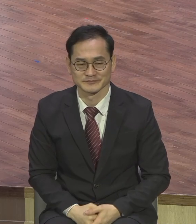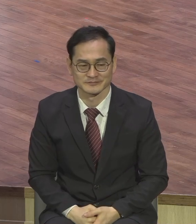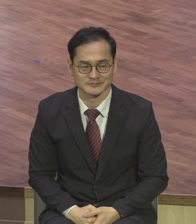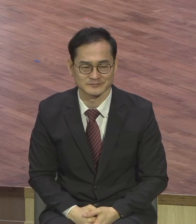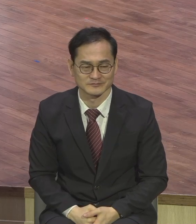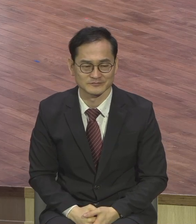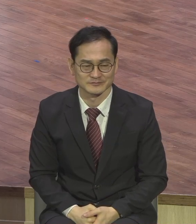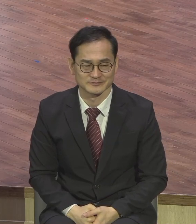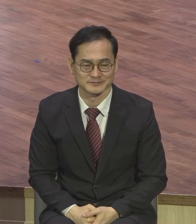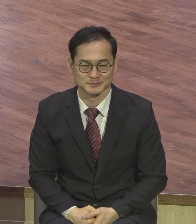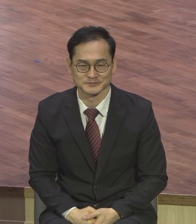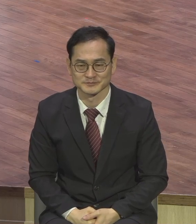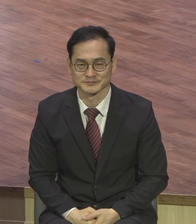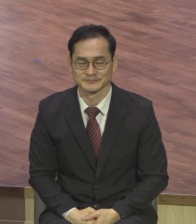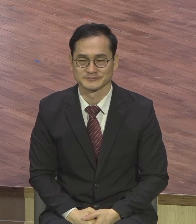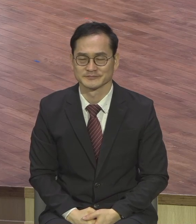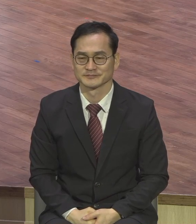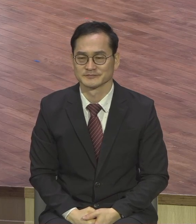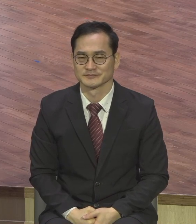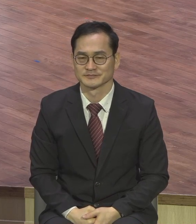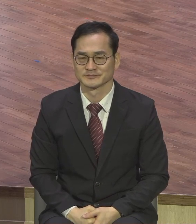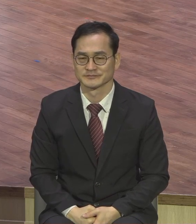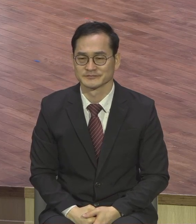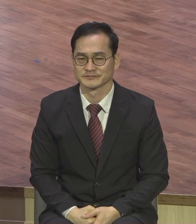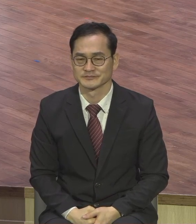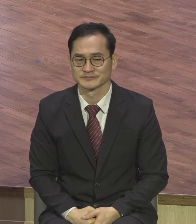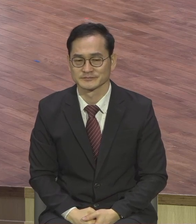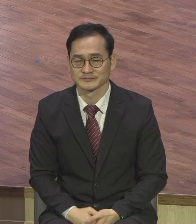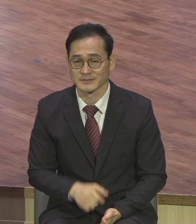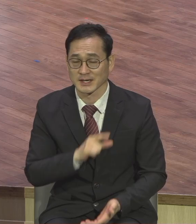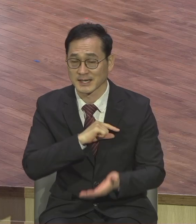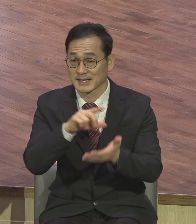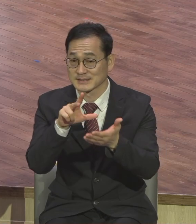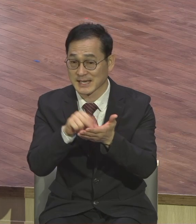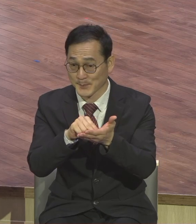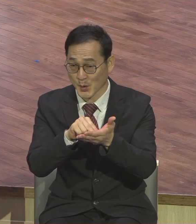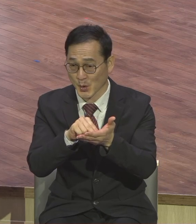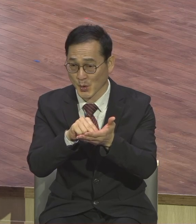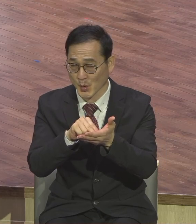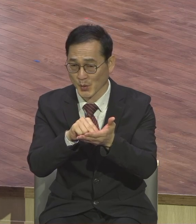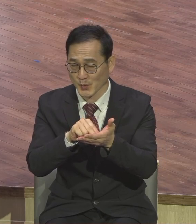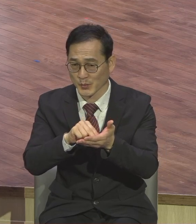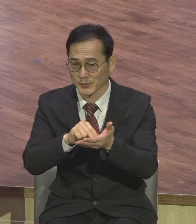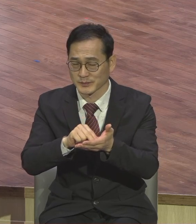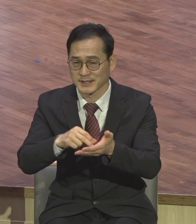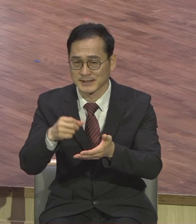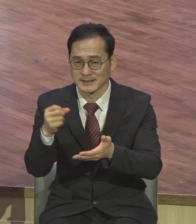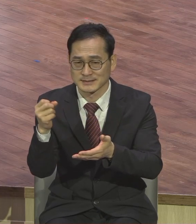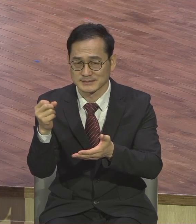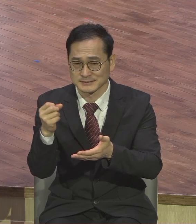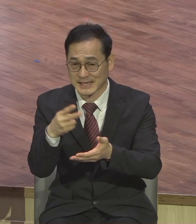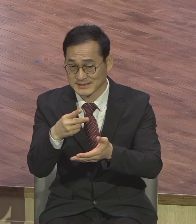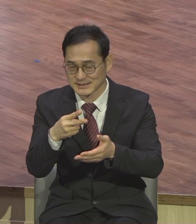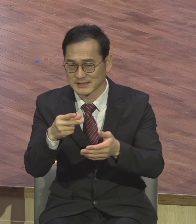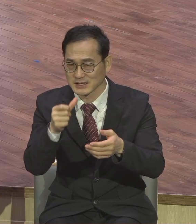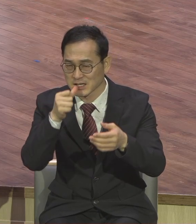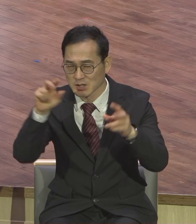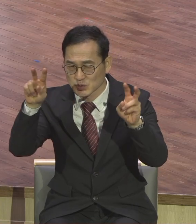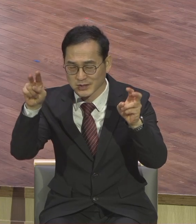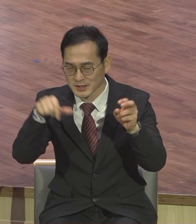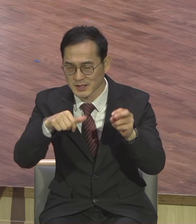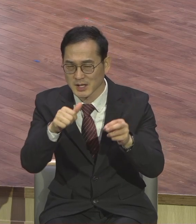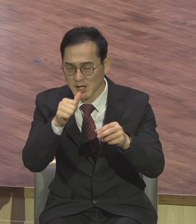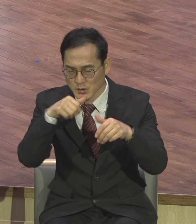자, 이거 될 말씀 가지고 다시는 종의 멍에를 메지 말라라는 제목으로 말씀을